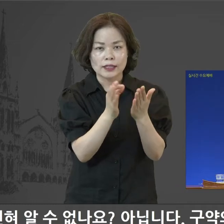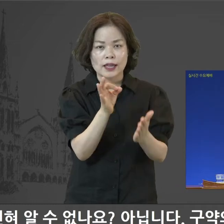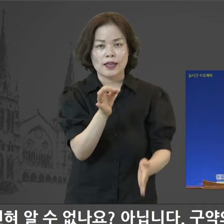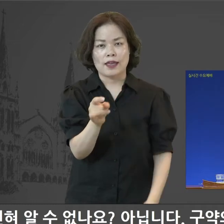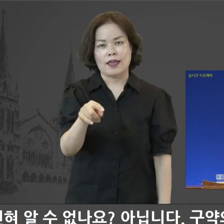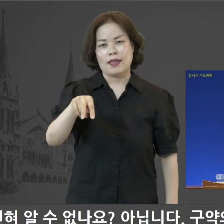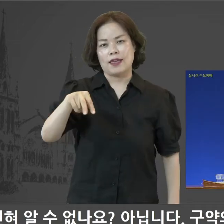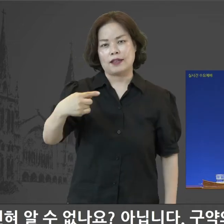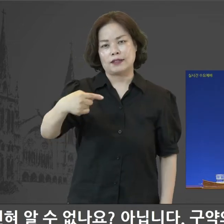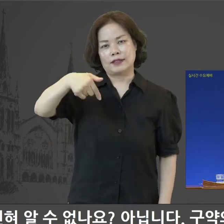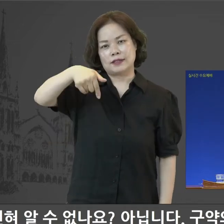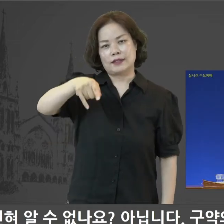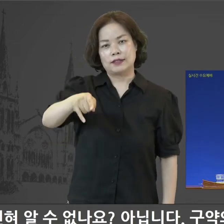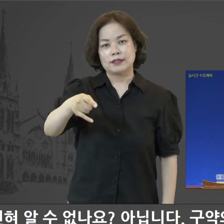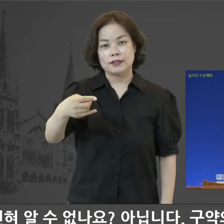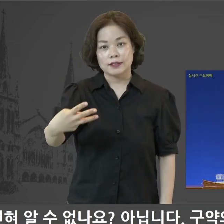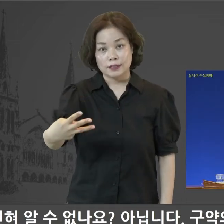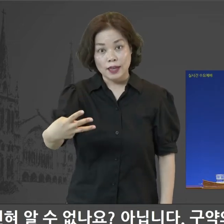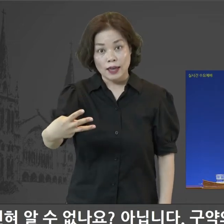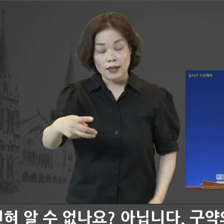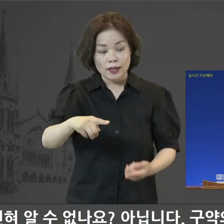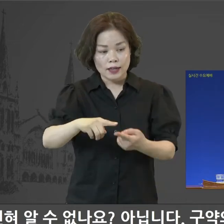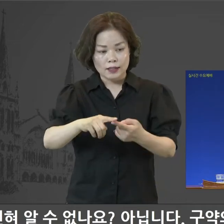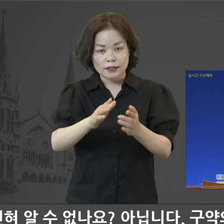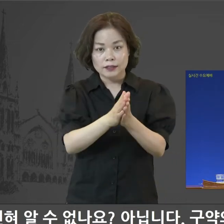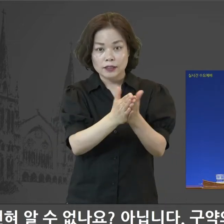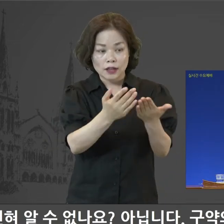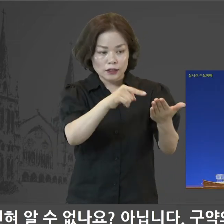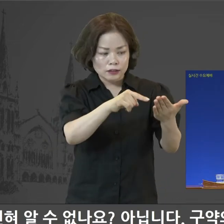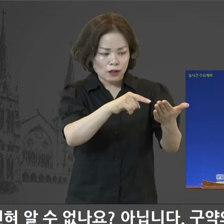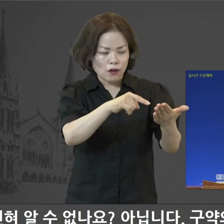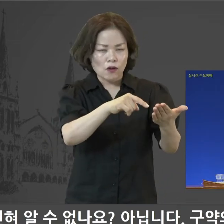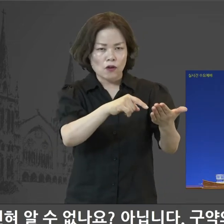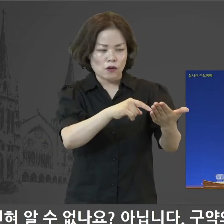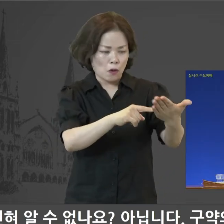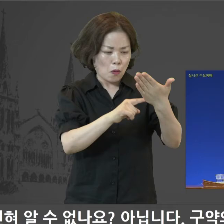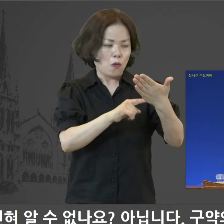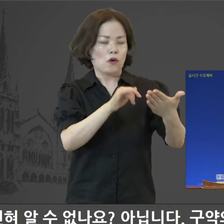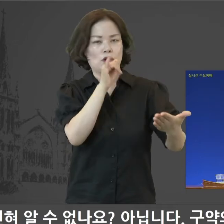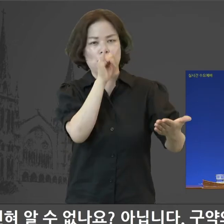대한 정보를 조금 더 얻을 수가 있습니다.